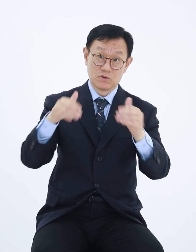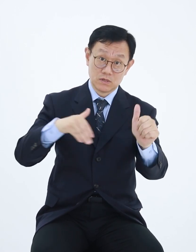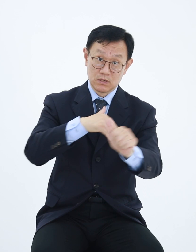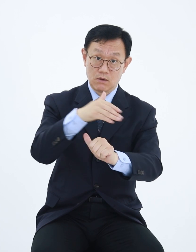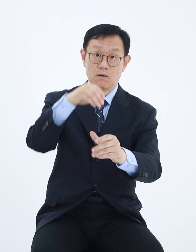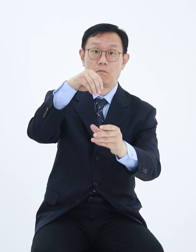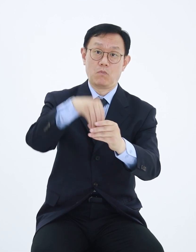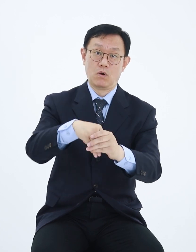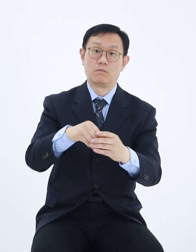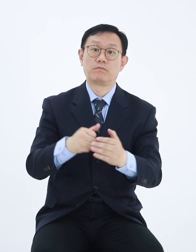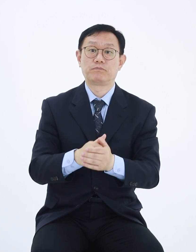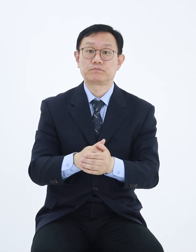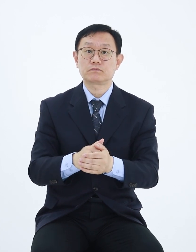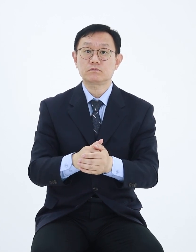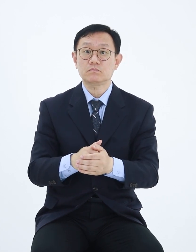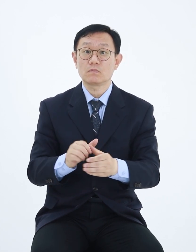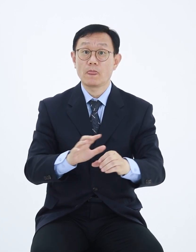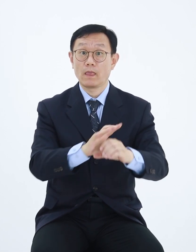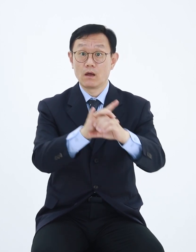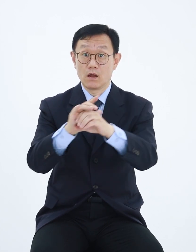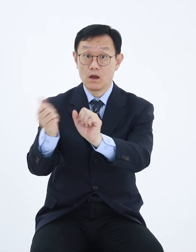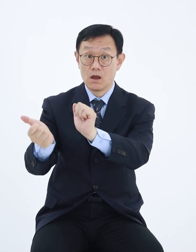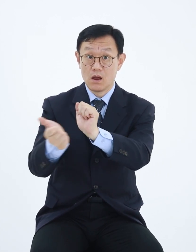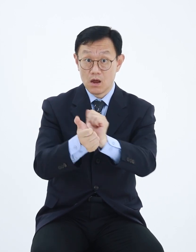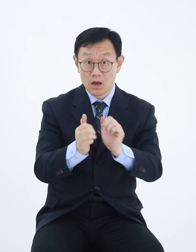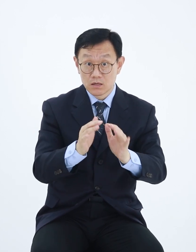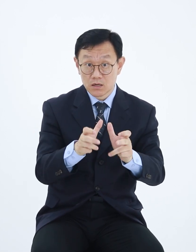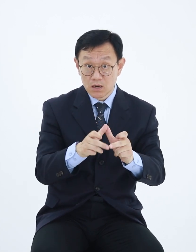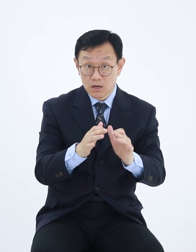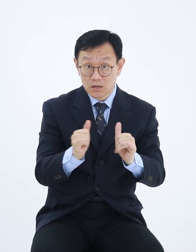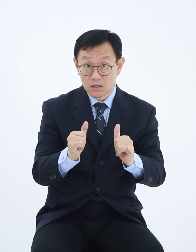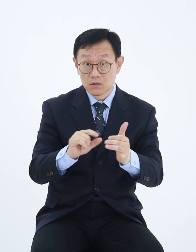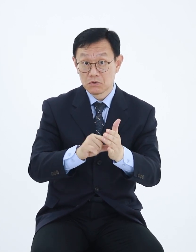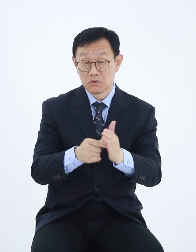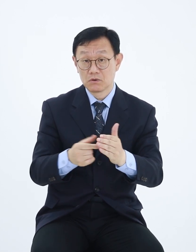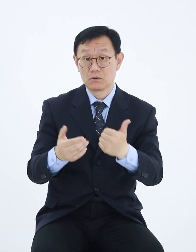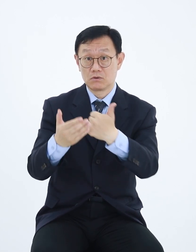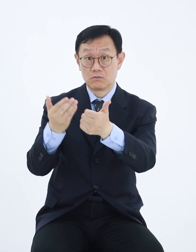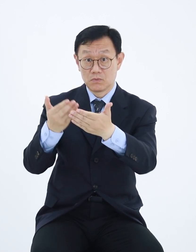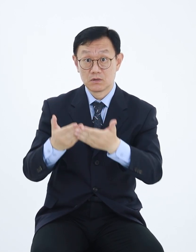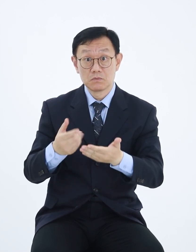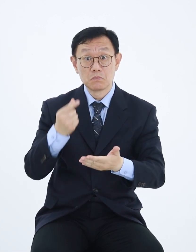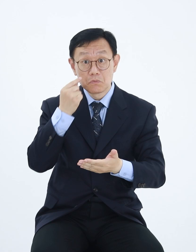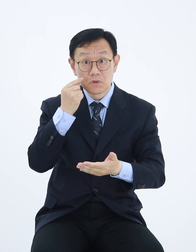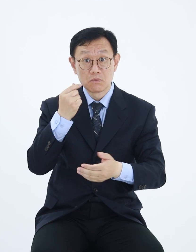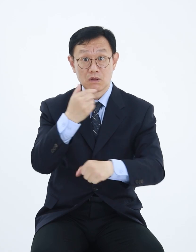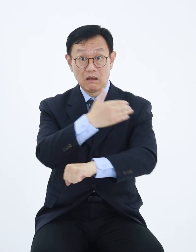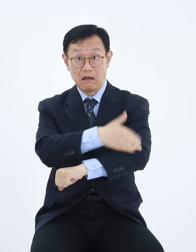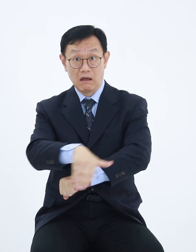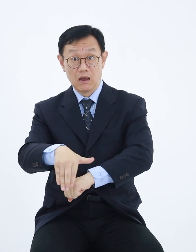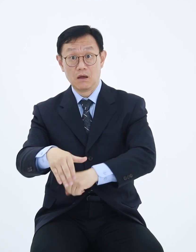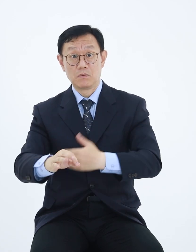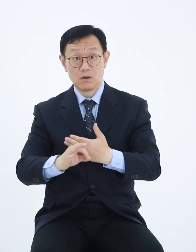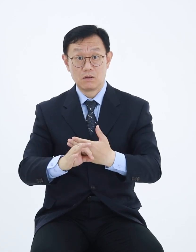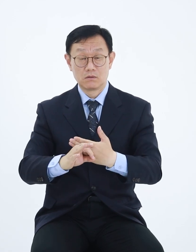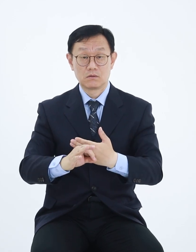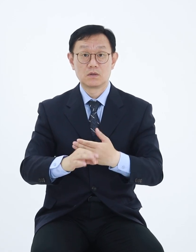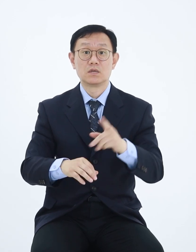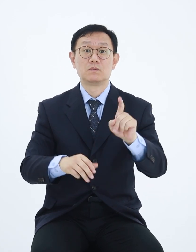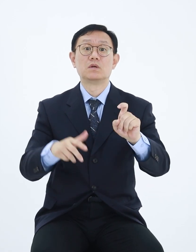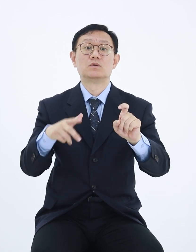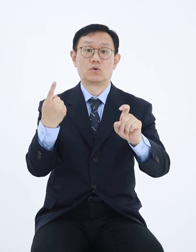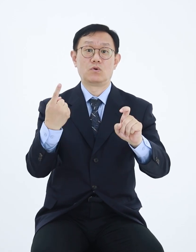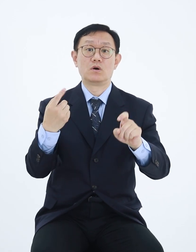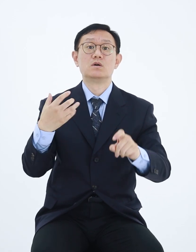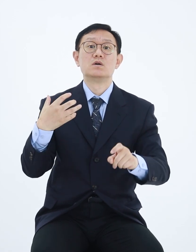포함됩니다. 코로나19에 감염된 장애인들이 적절한 지원을 받지 못하고 방치된다면 당사국이 협약 제11조의